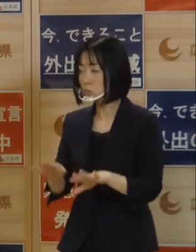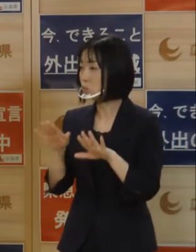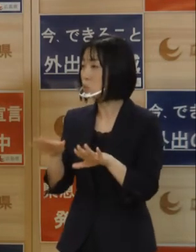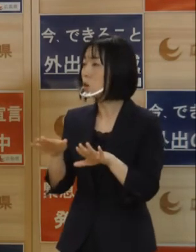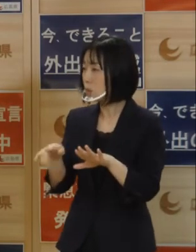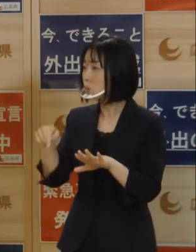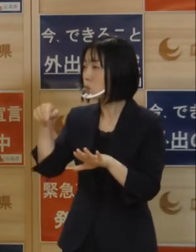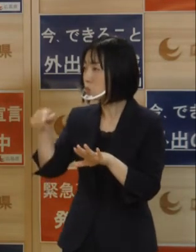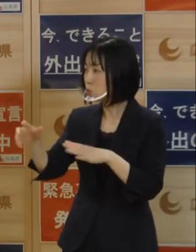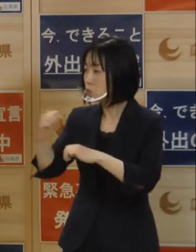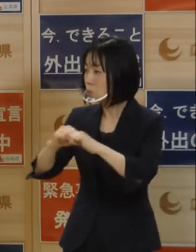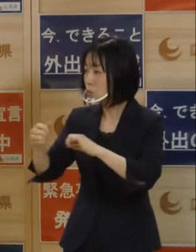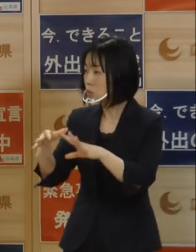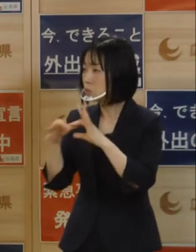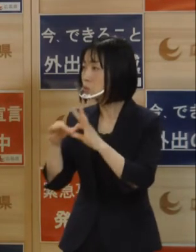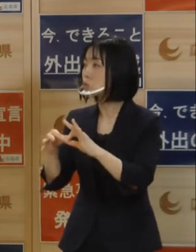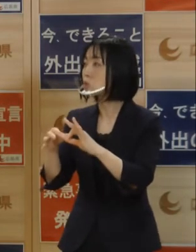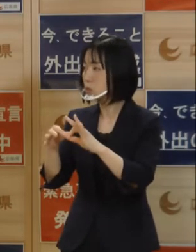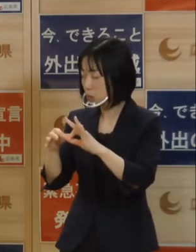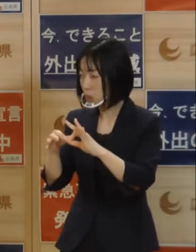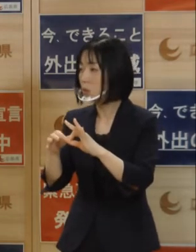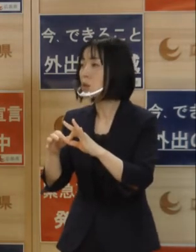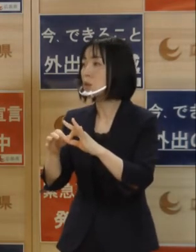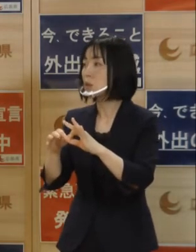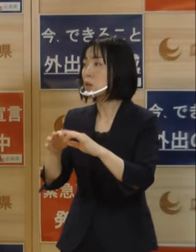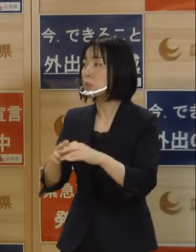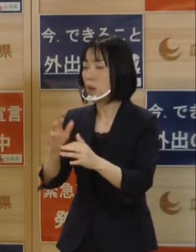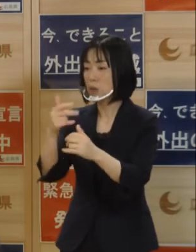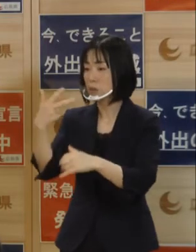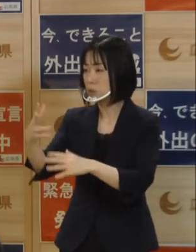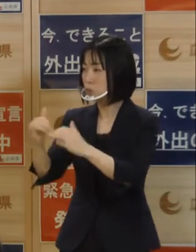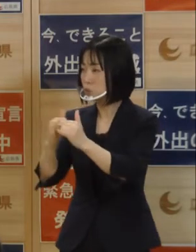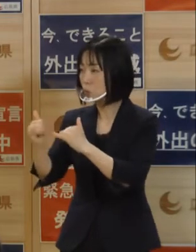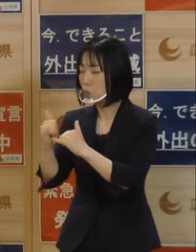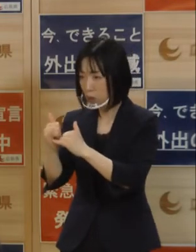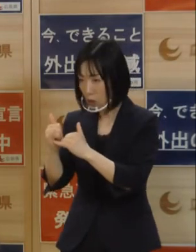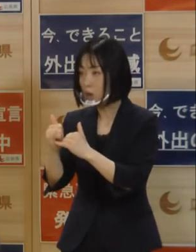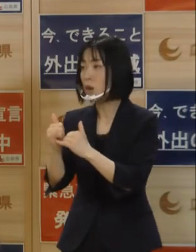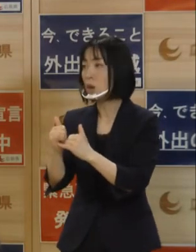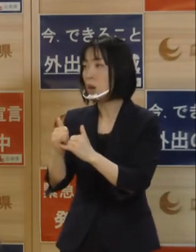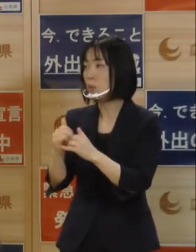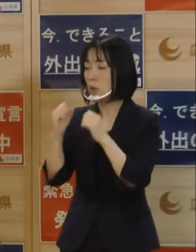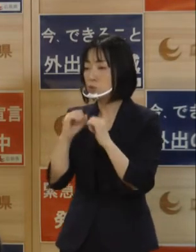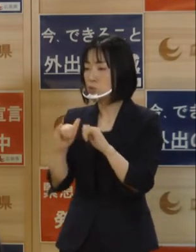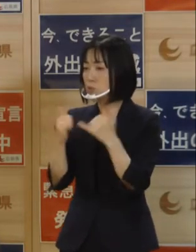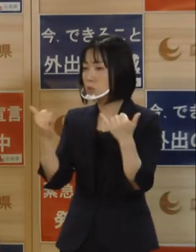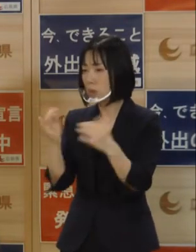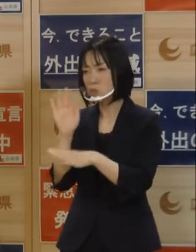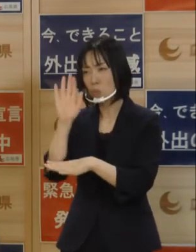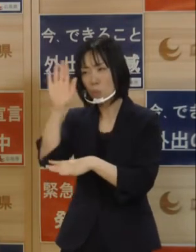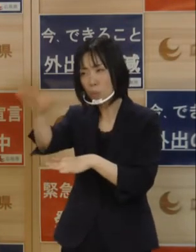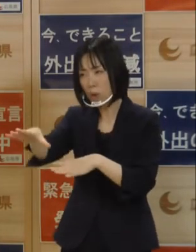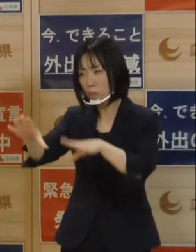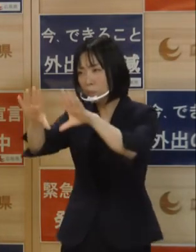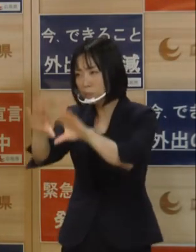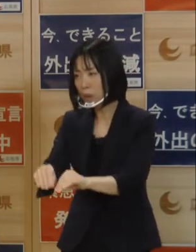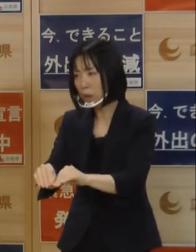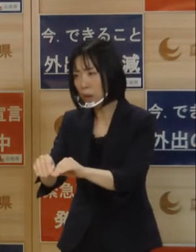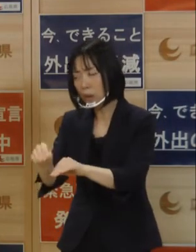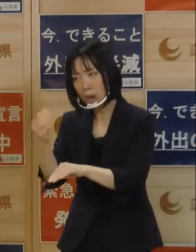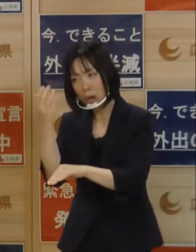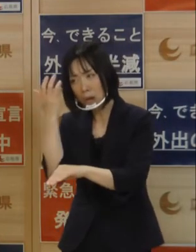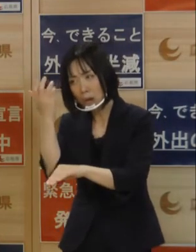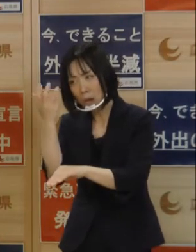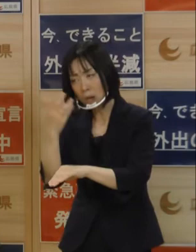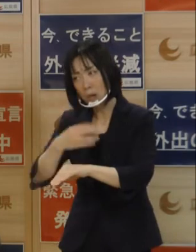沿線の自治体や住民の中にはその将来的な廃止が、まあ、 あるんじゃないかというその不安というのも、まあ、あるの